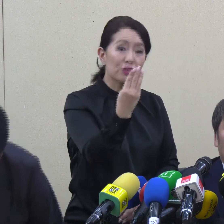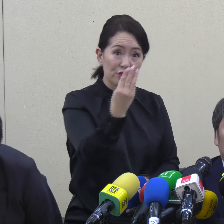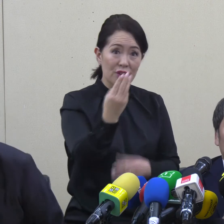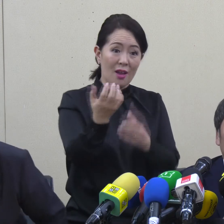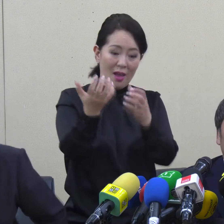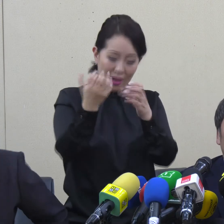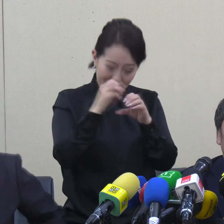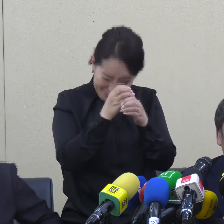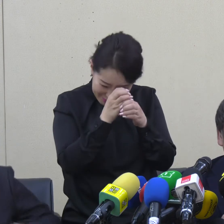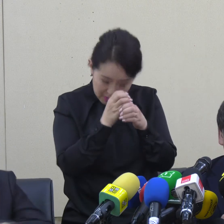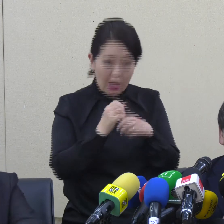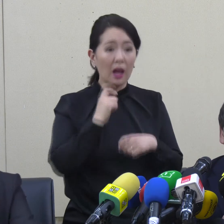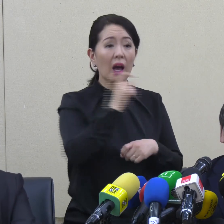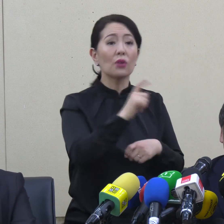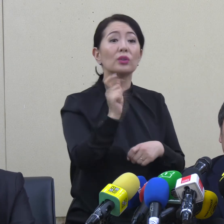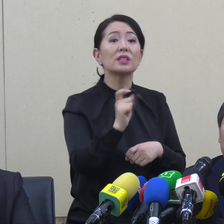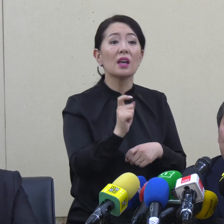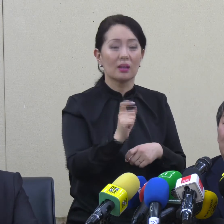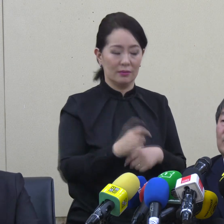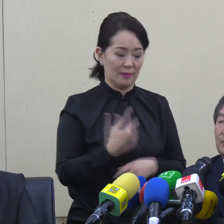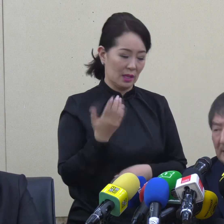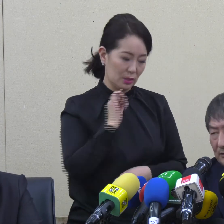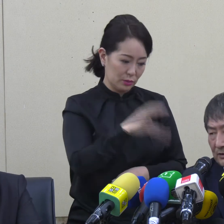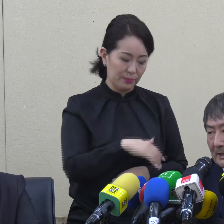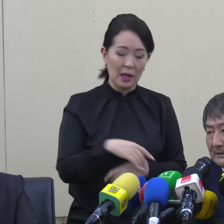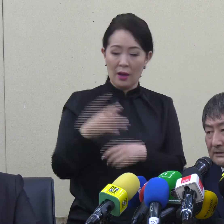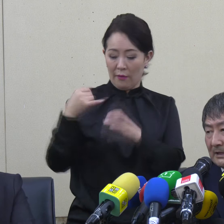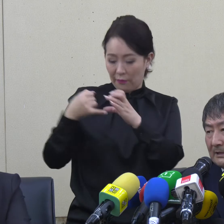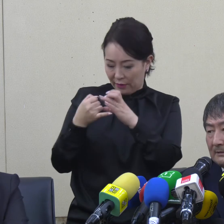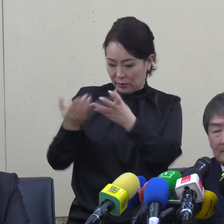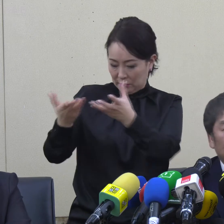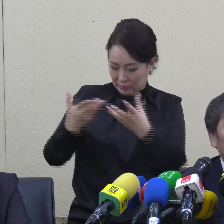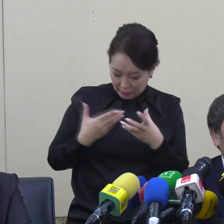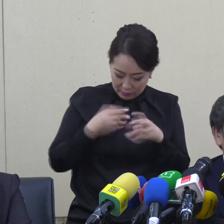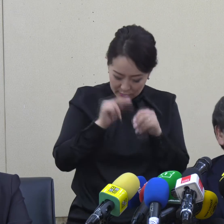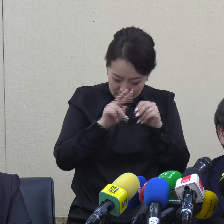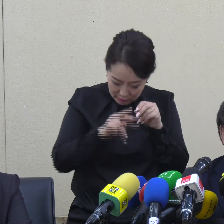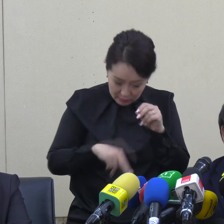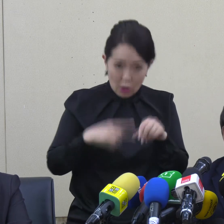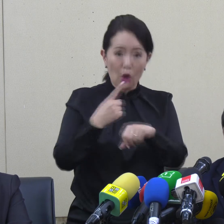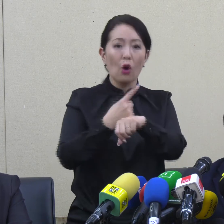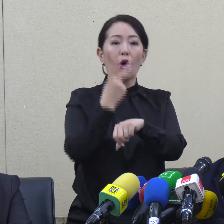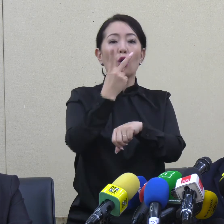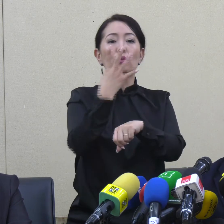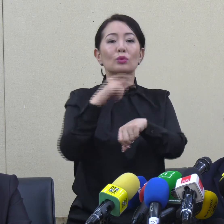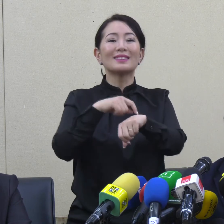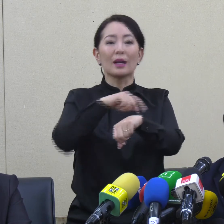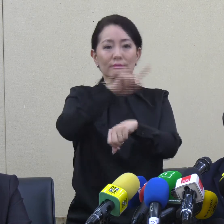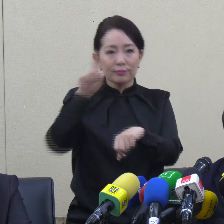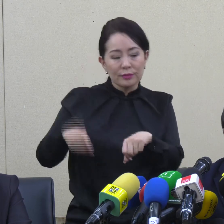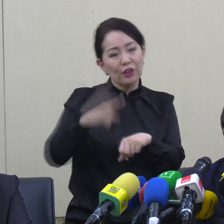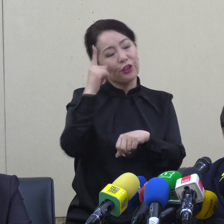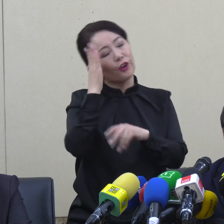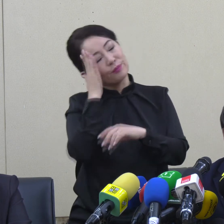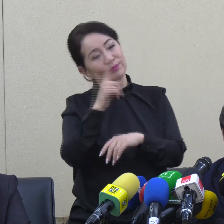За ер нь бол энэ вирусын хариу бол 24 цагийн дотор гарна гэж байгаа. Тэгээ бид нар бол олон та бүхэн